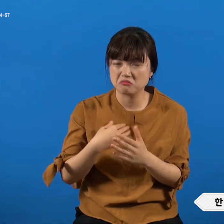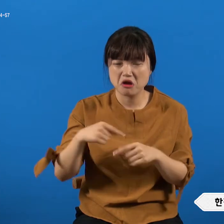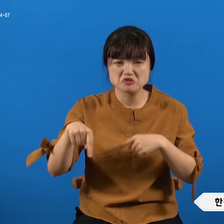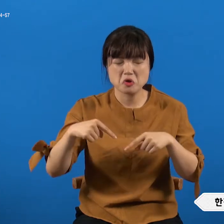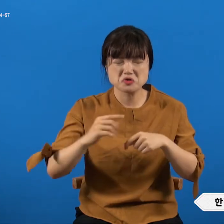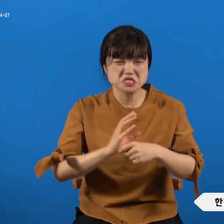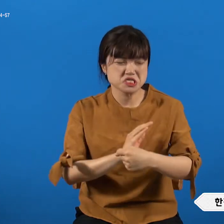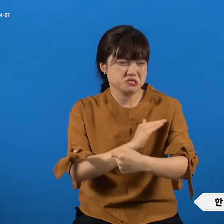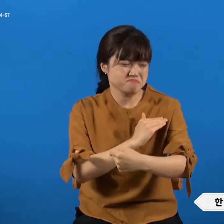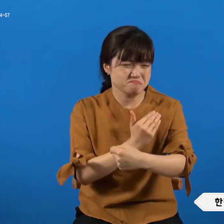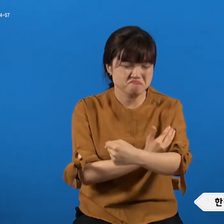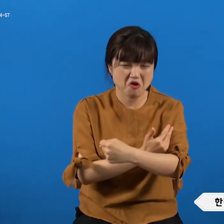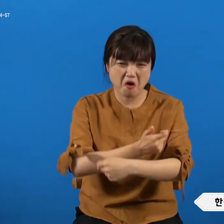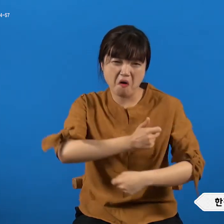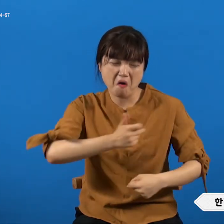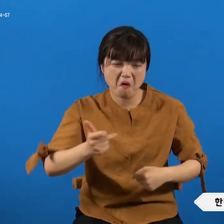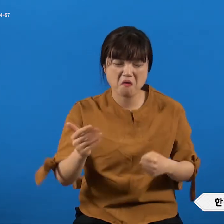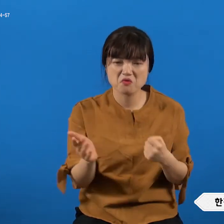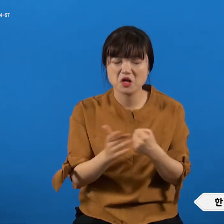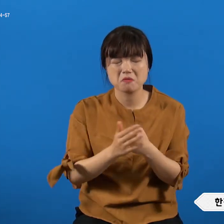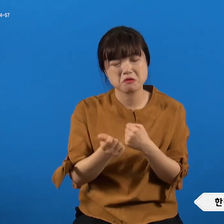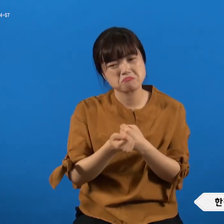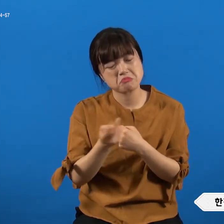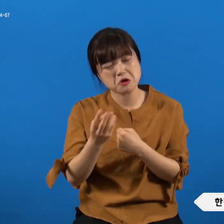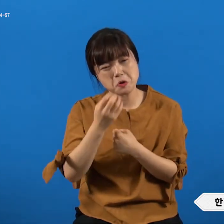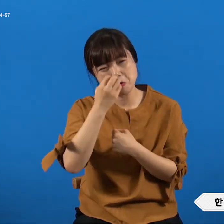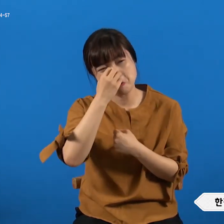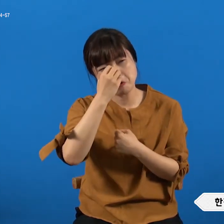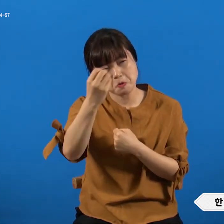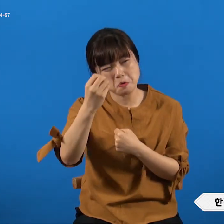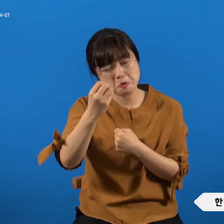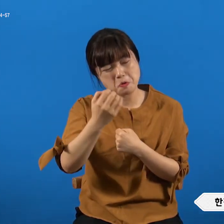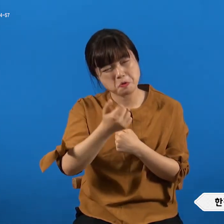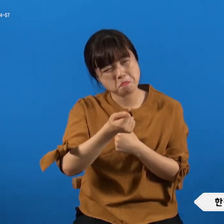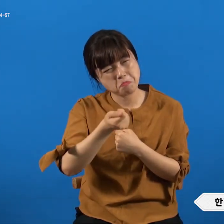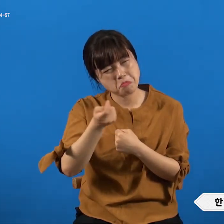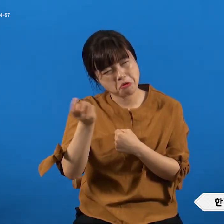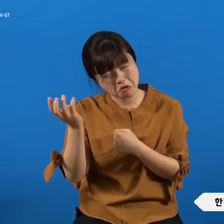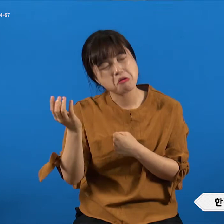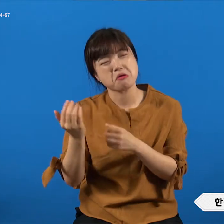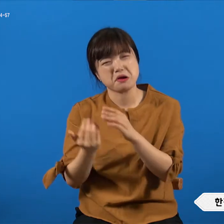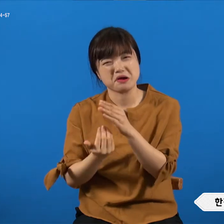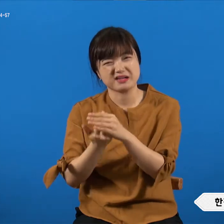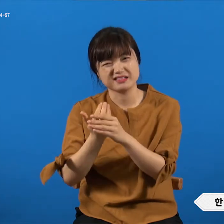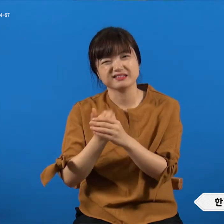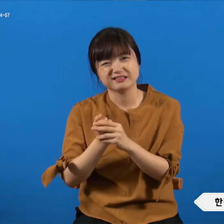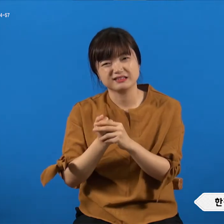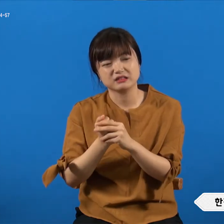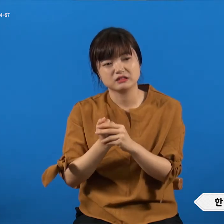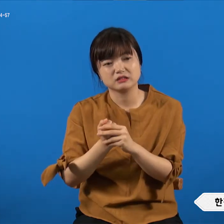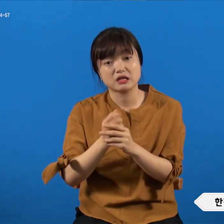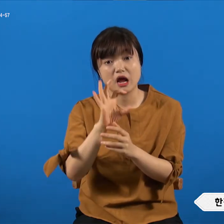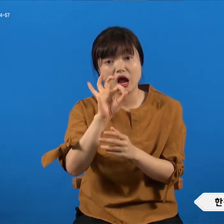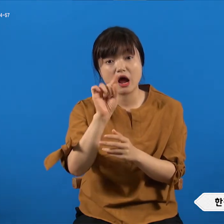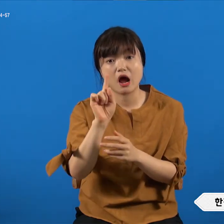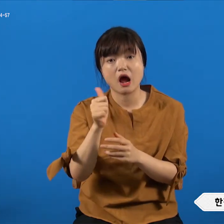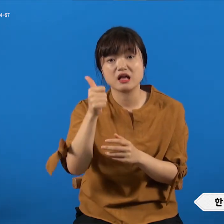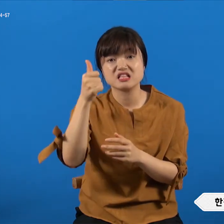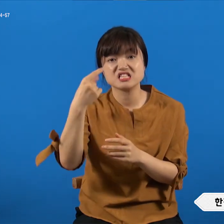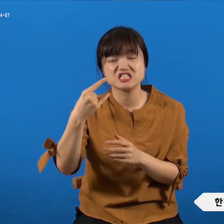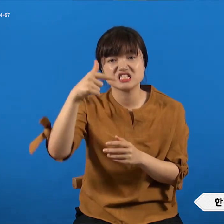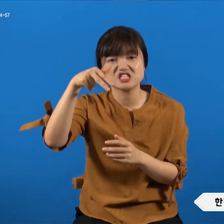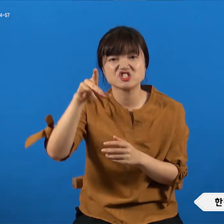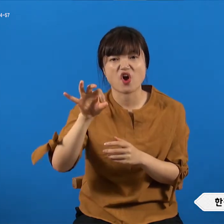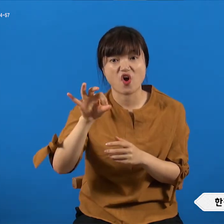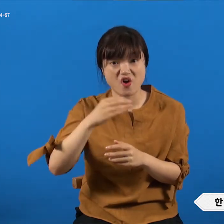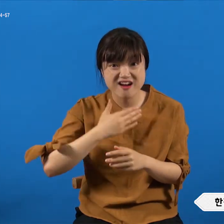깔렸습니다. 그러니까 개중에 교만해지는 사람들이 생겨나는 것입니다. 안희정 전 지사가